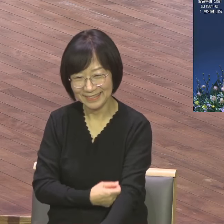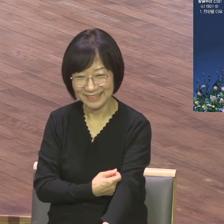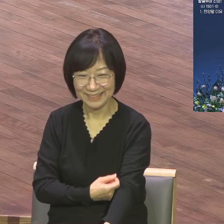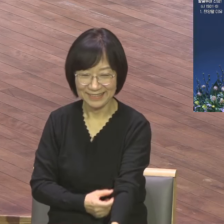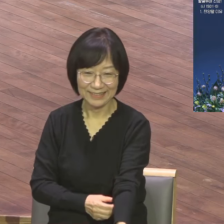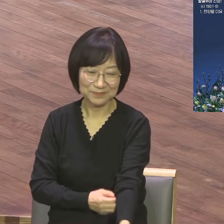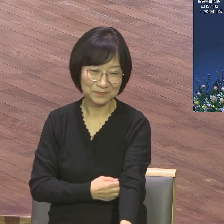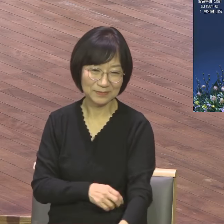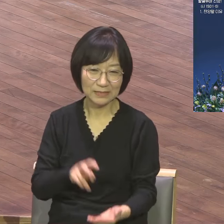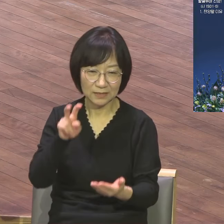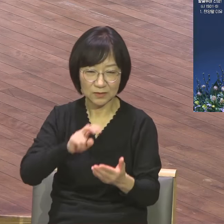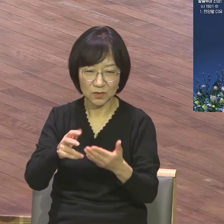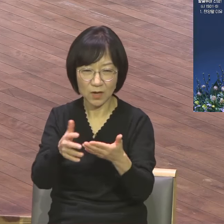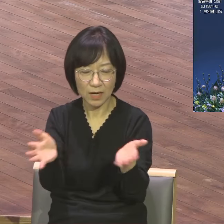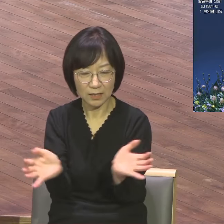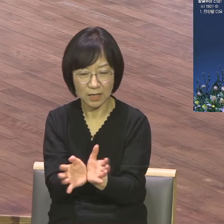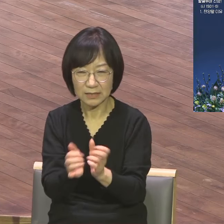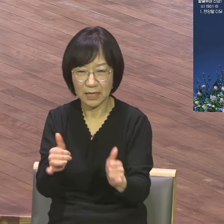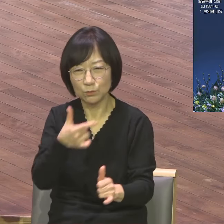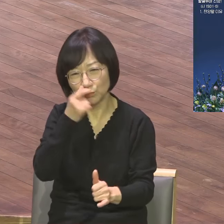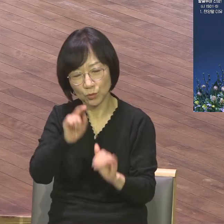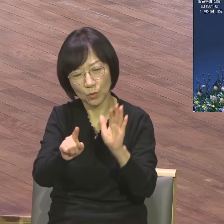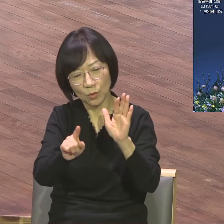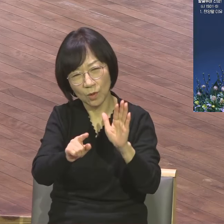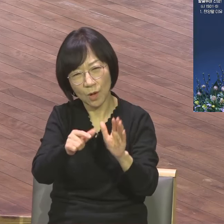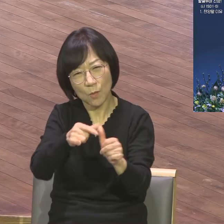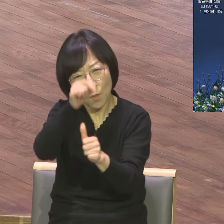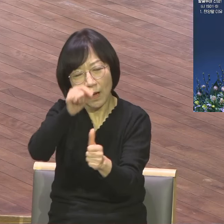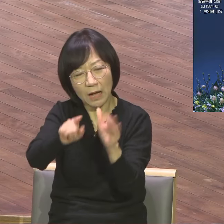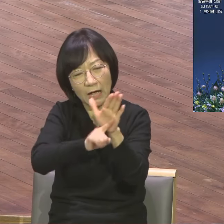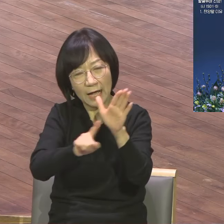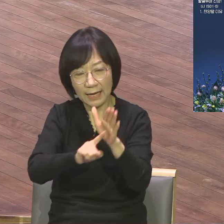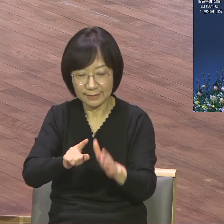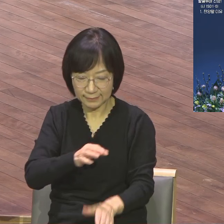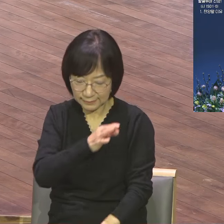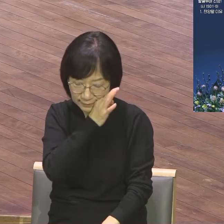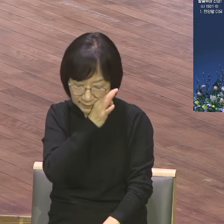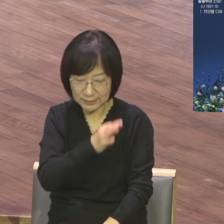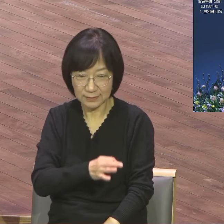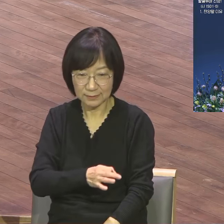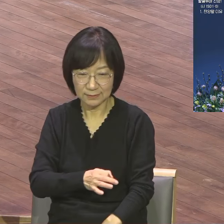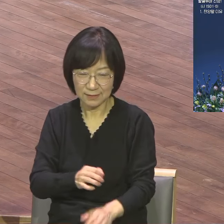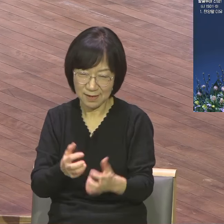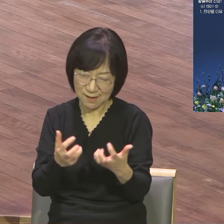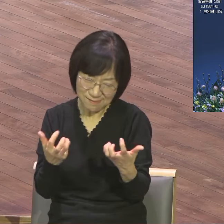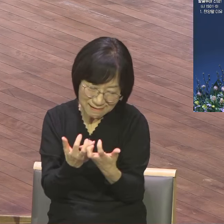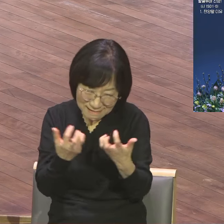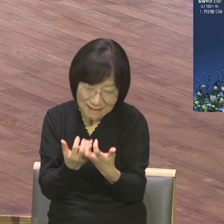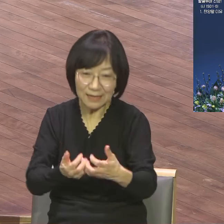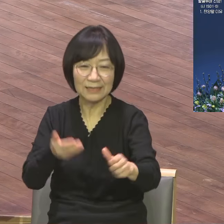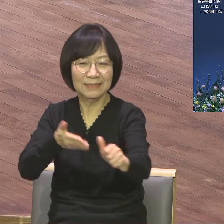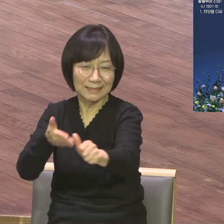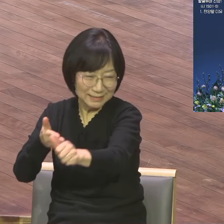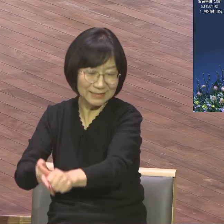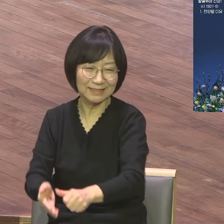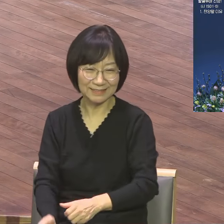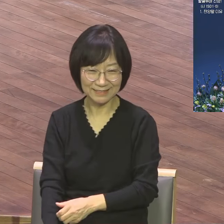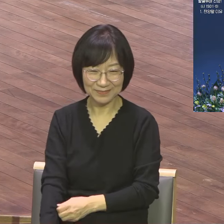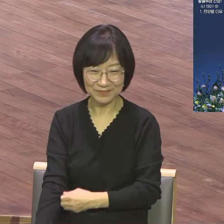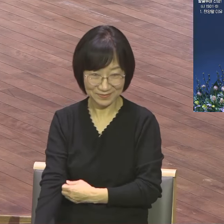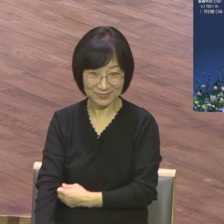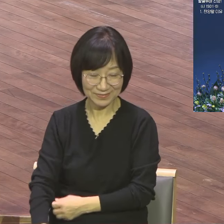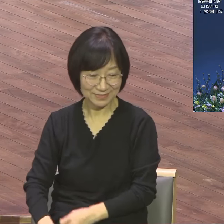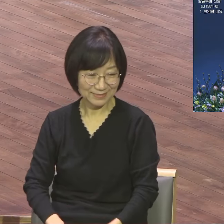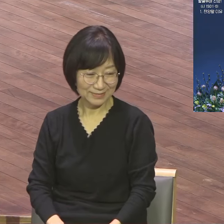돼. 찬양대 찬양대하면서 하나님을 찬양하는 그 연습을 막 얼마나 합니까? 두 시간씩 세상해가지고